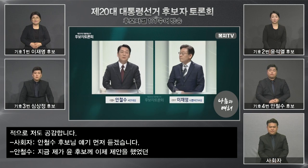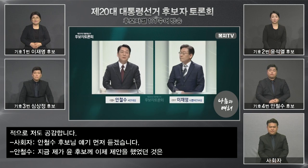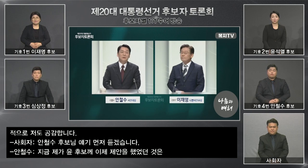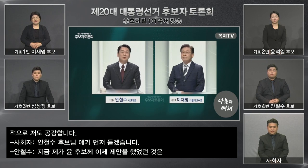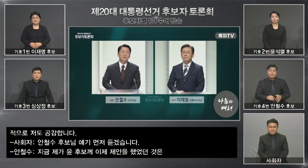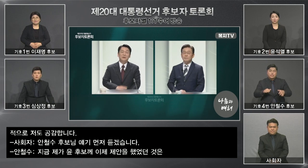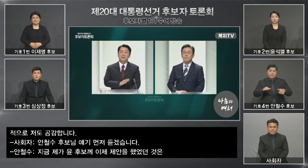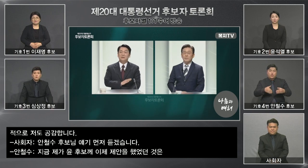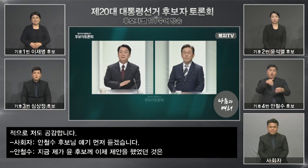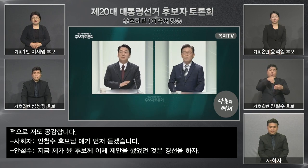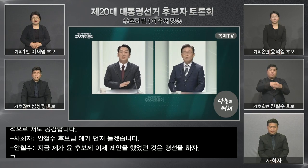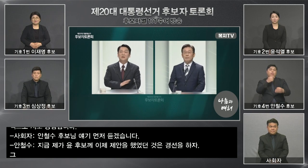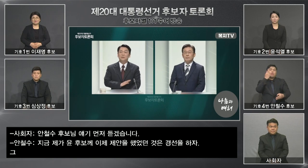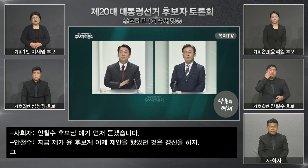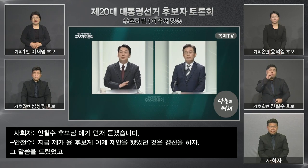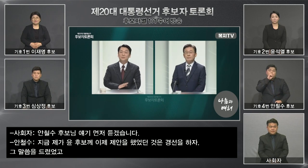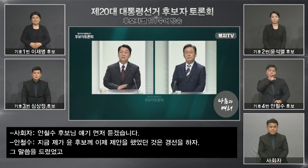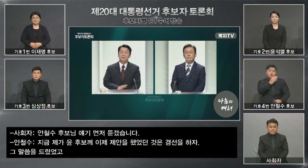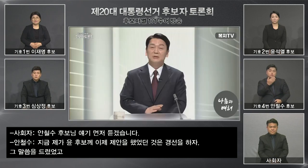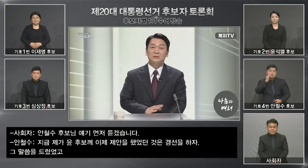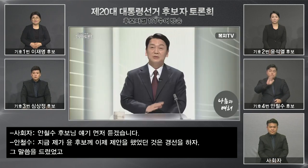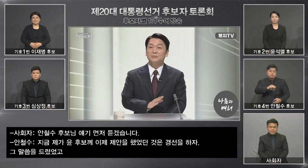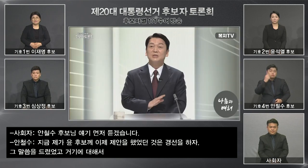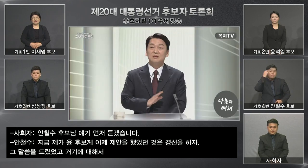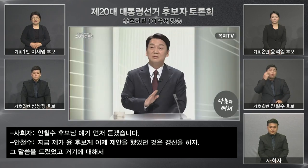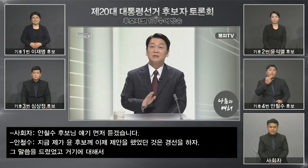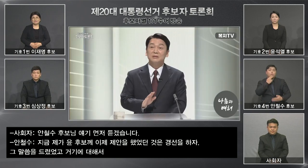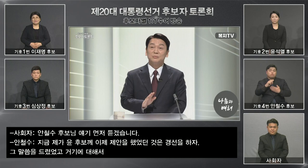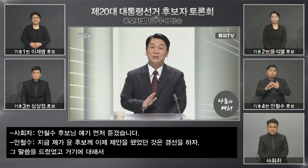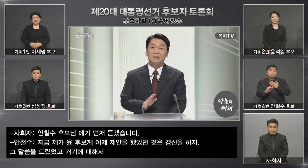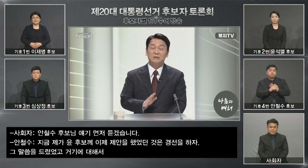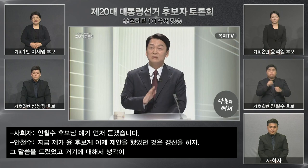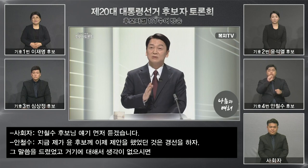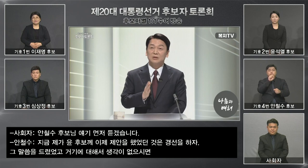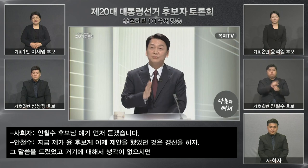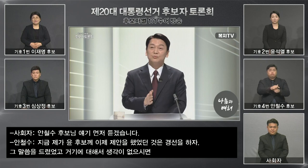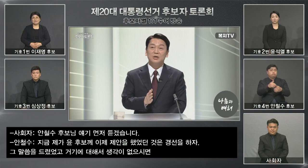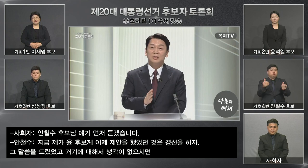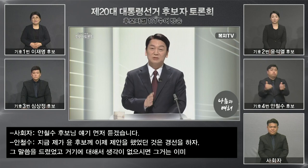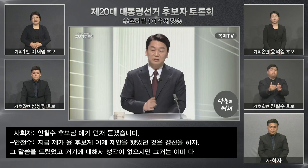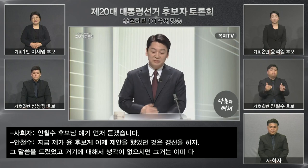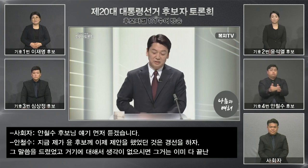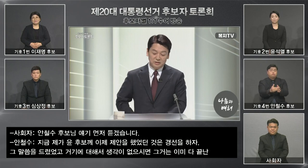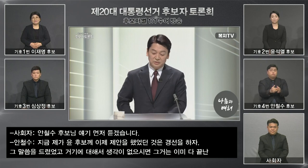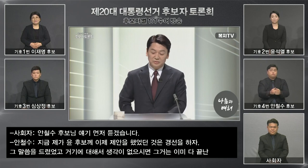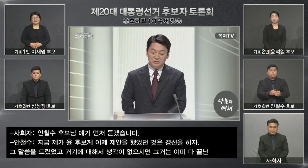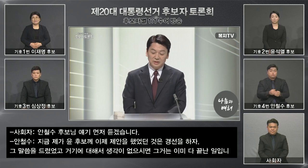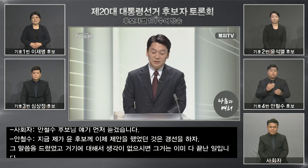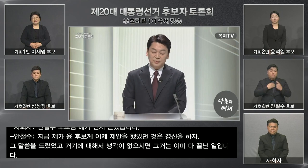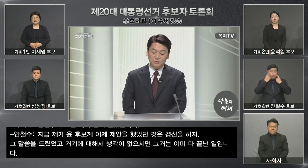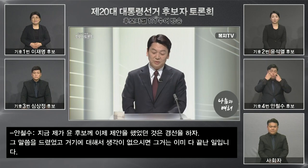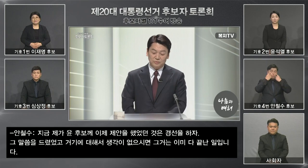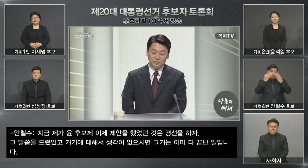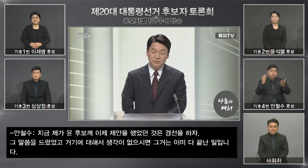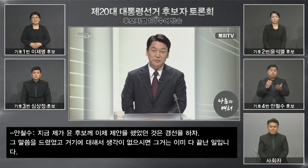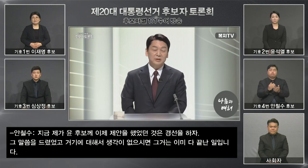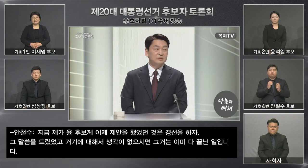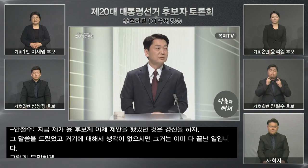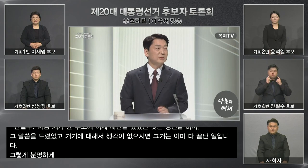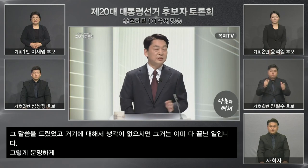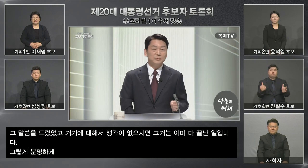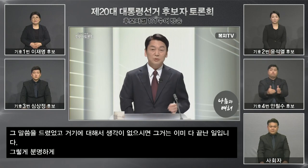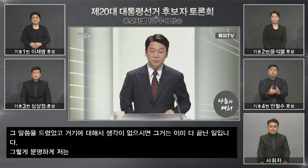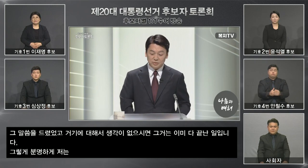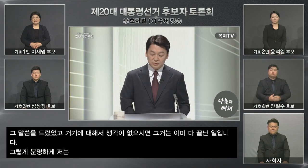드렸었고 거기에 대해서 생각이 없으시면 그건 이미 다 끝난 일입니다. 그렇게 분명하게 저는 정리를 했으면 좋겠고요.